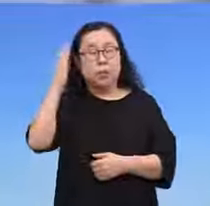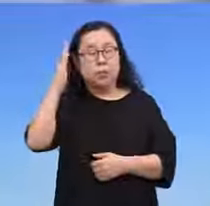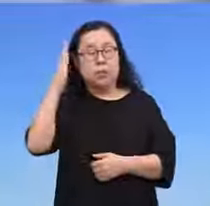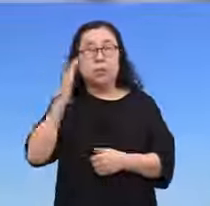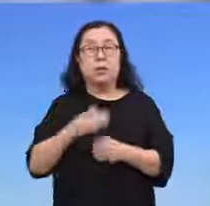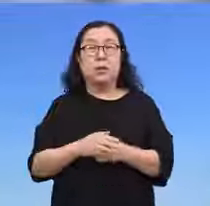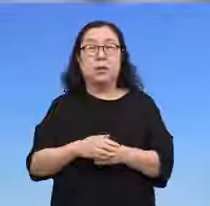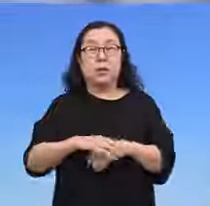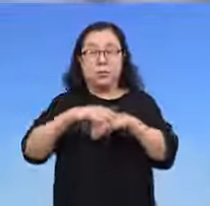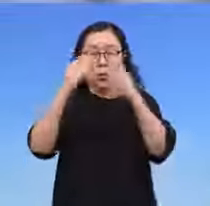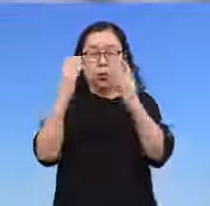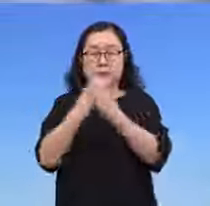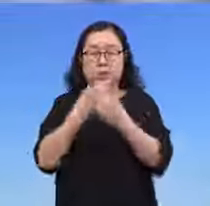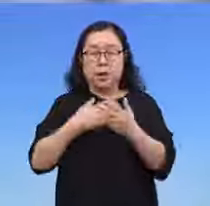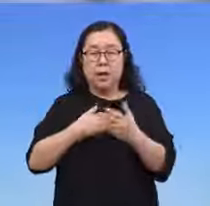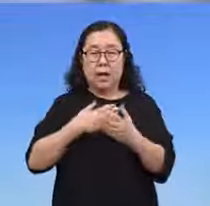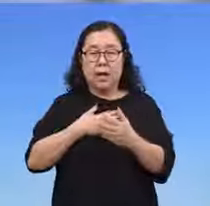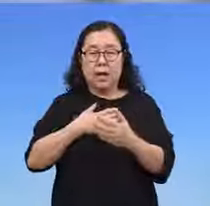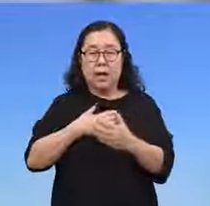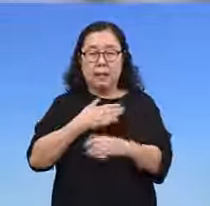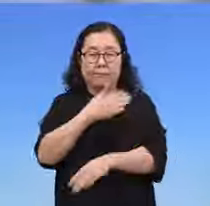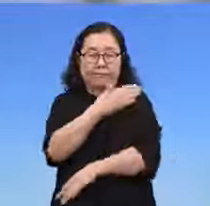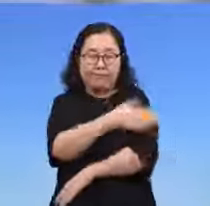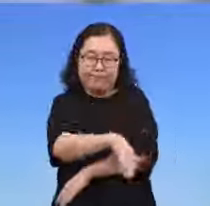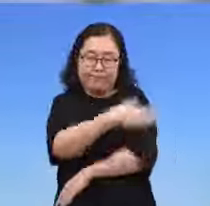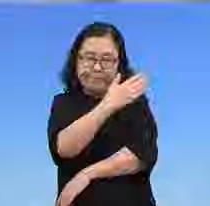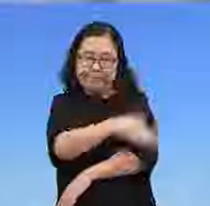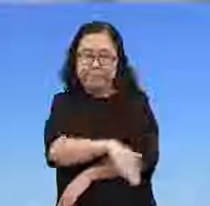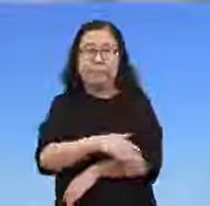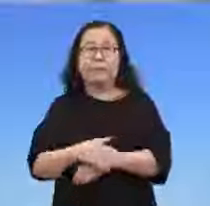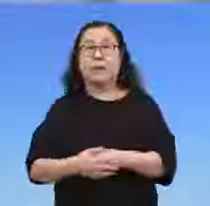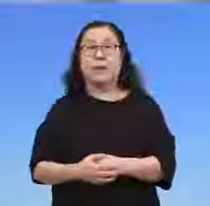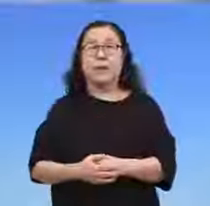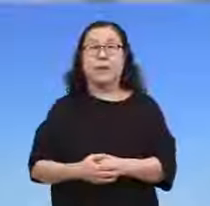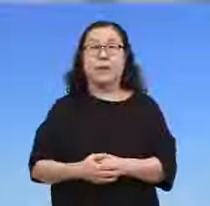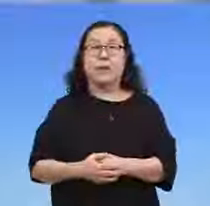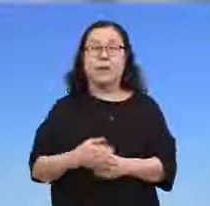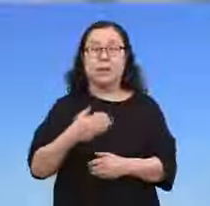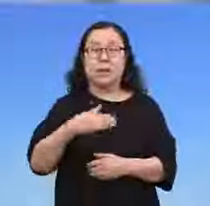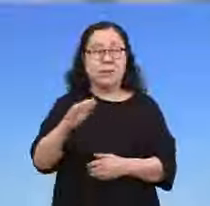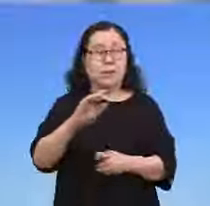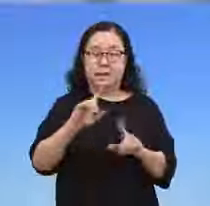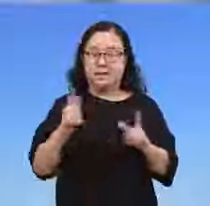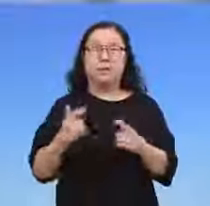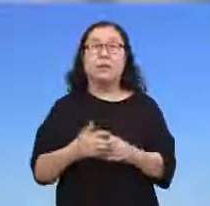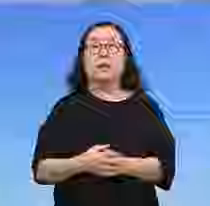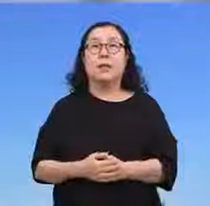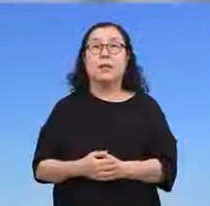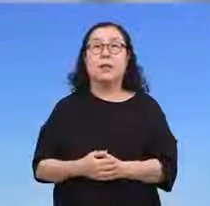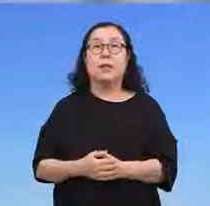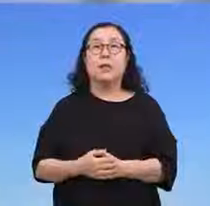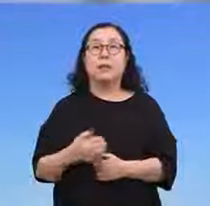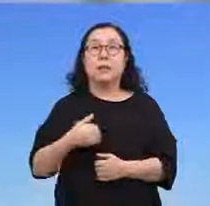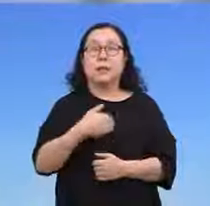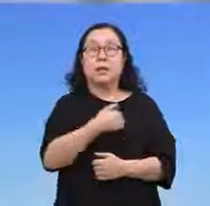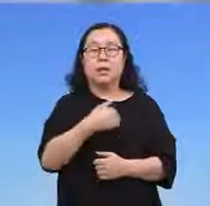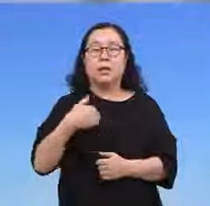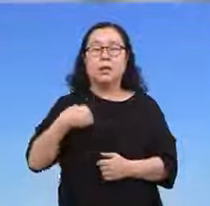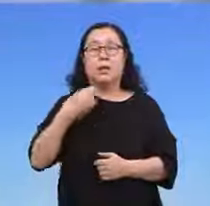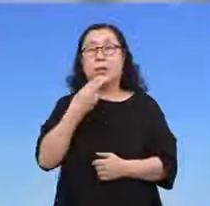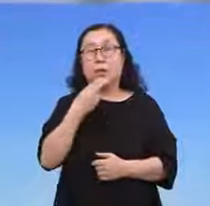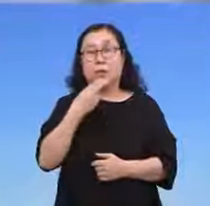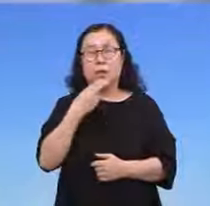요즘은 100% 다 사양합니다. 안 가본 지가 지금 뭐 수년이 지났습니다. 자신이